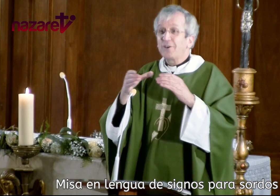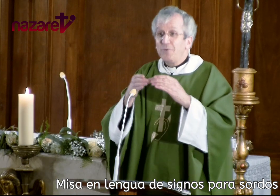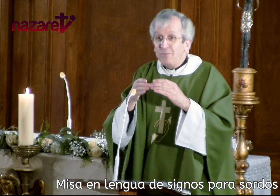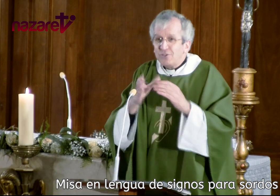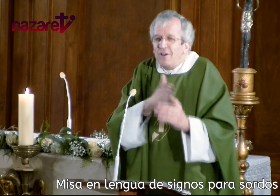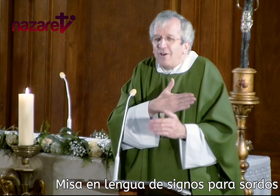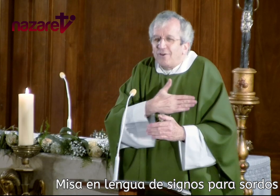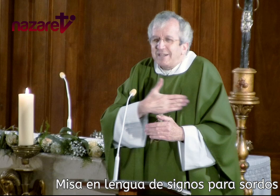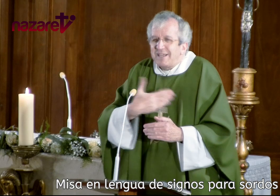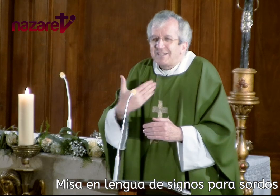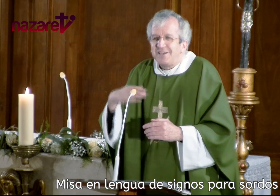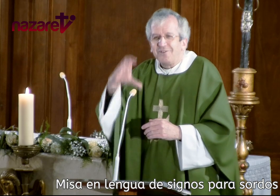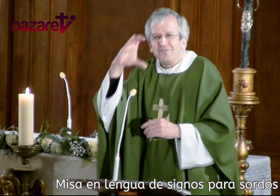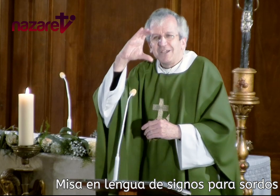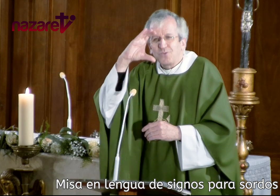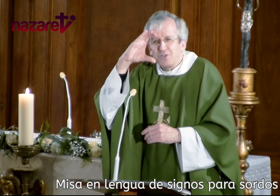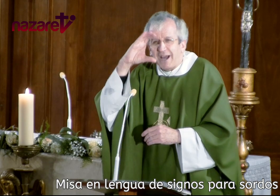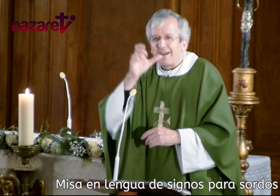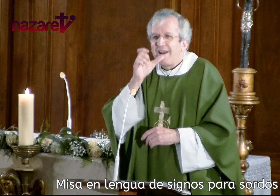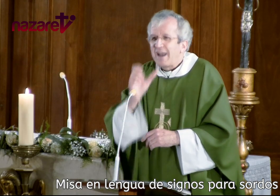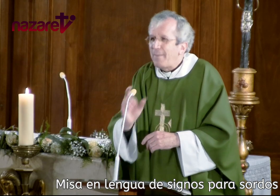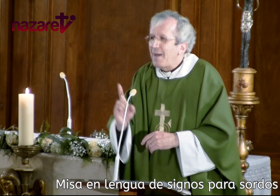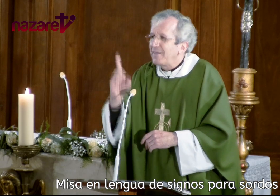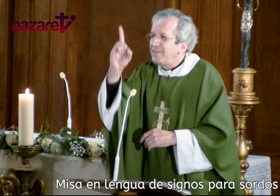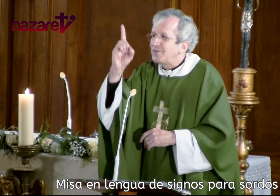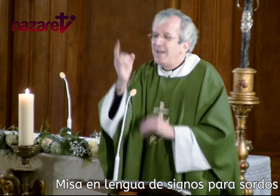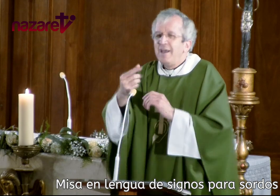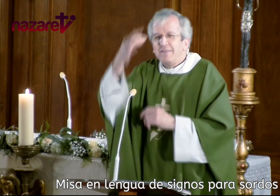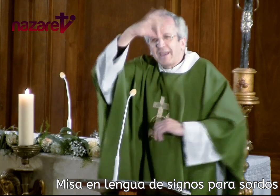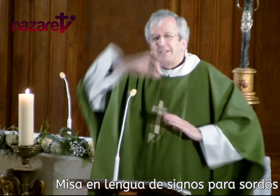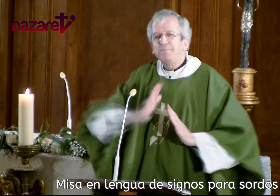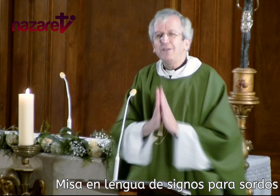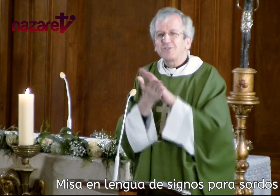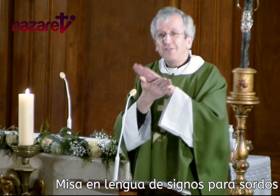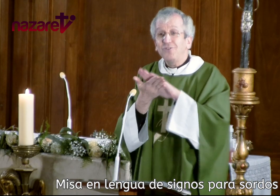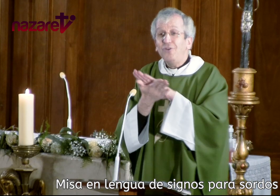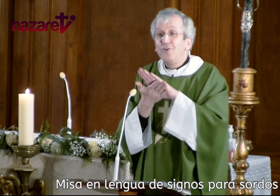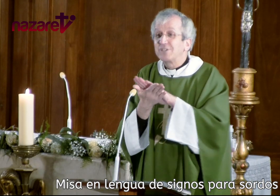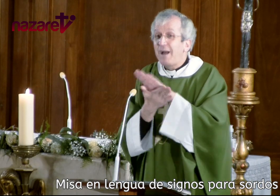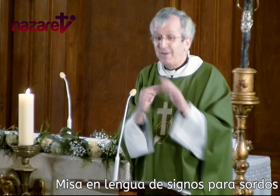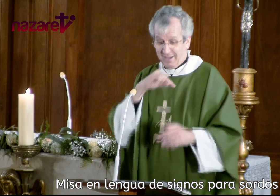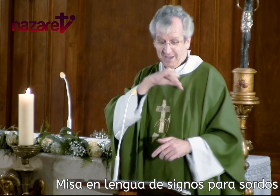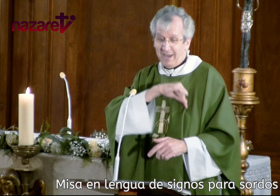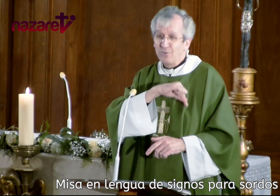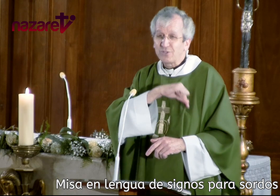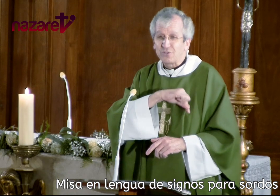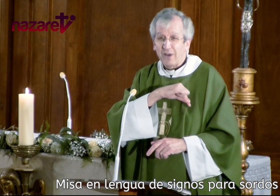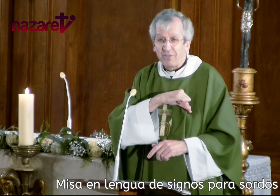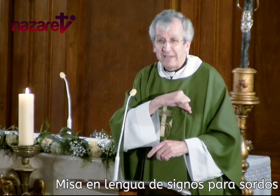reunimos con ese deseo de escuchar la palabra de dios de que el espíritu santo nos hable en nuestros corazones